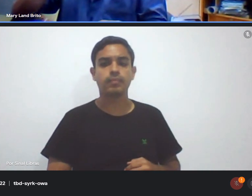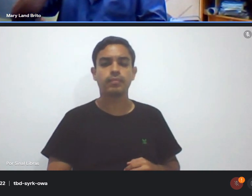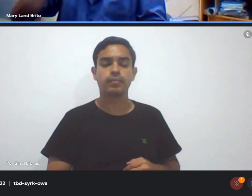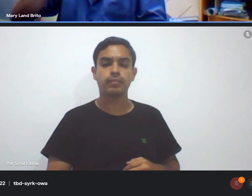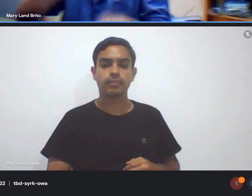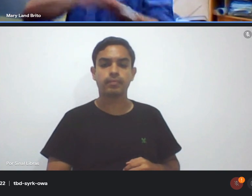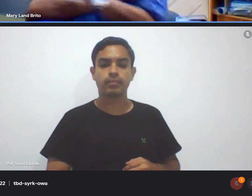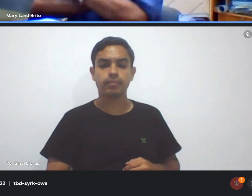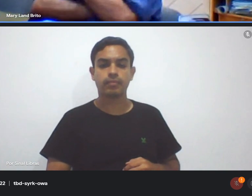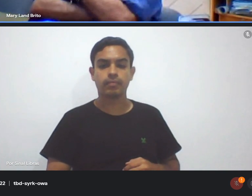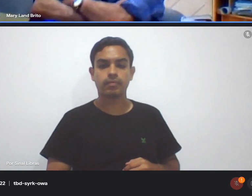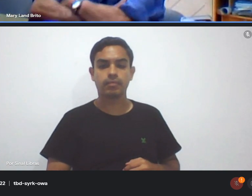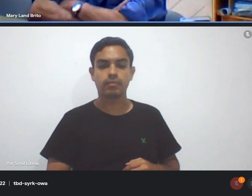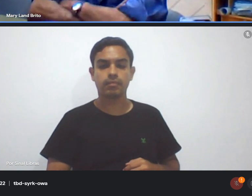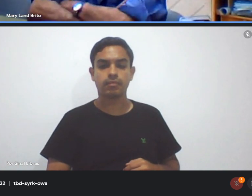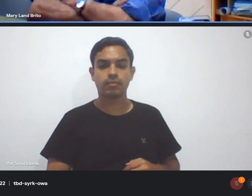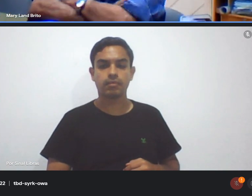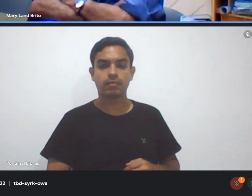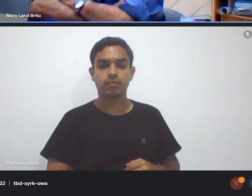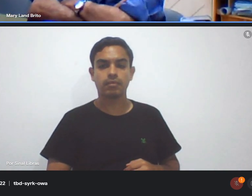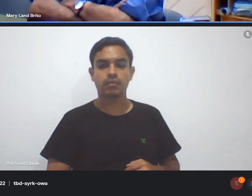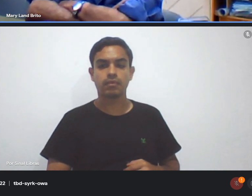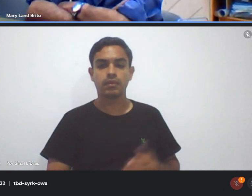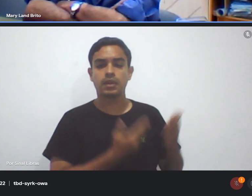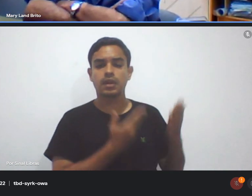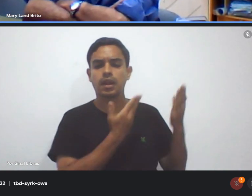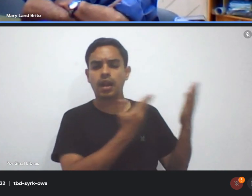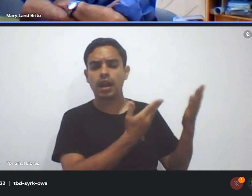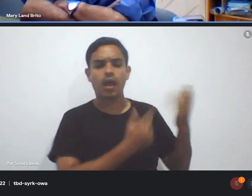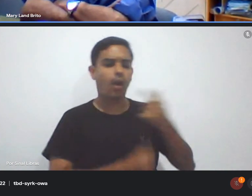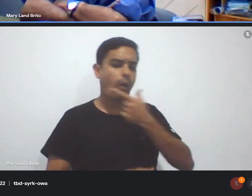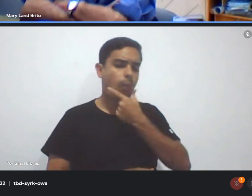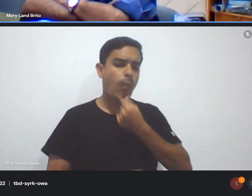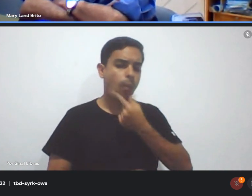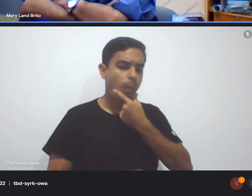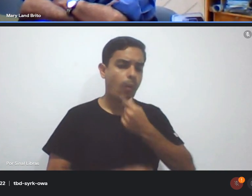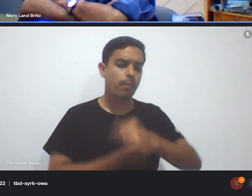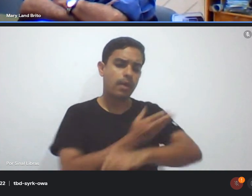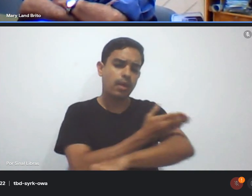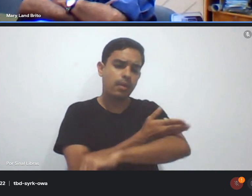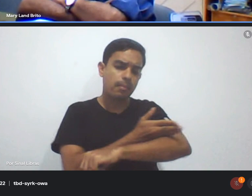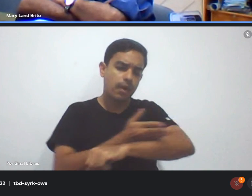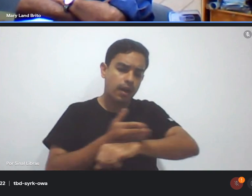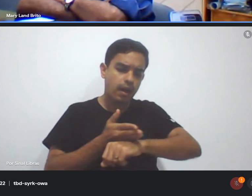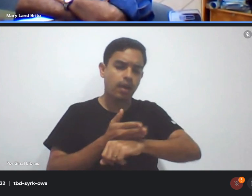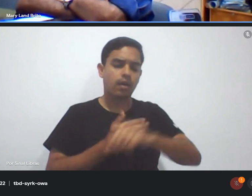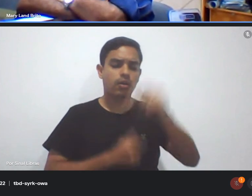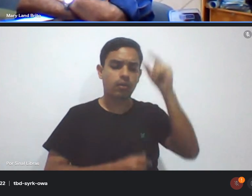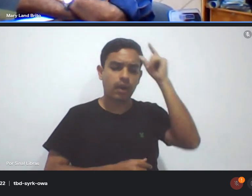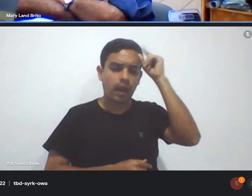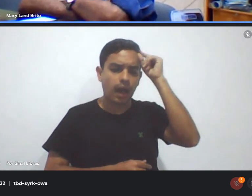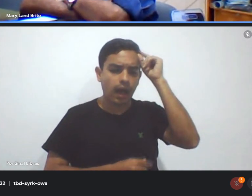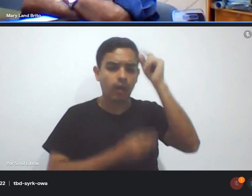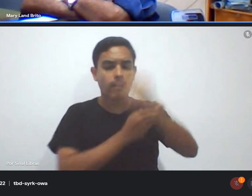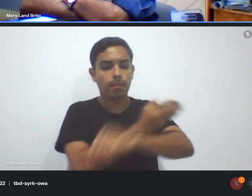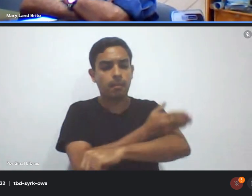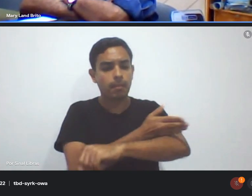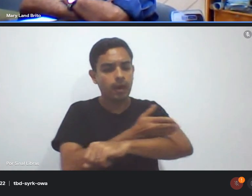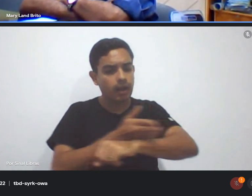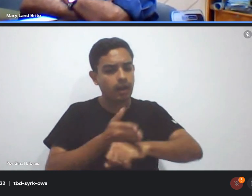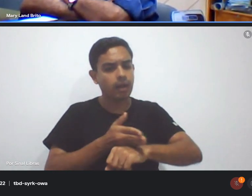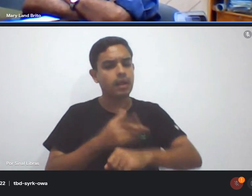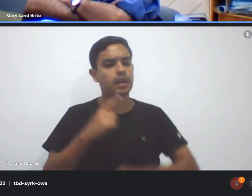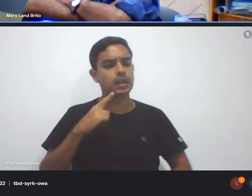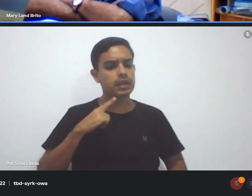Joselito, que é um homem branco, de cabelos brancos e poucos pretos, está